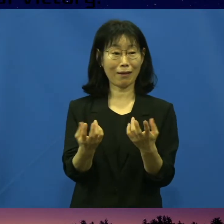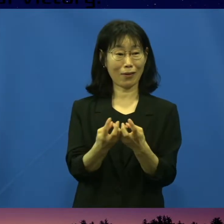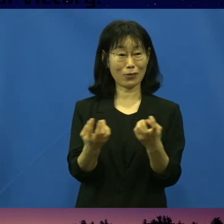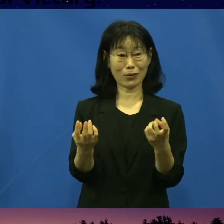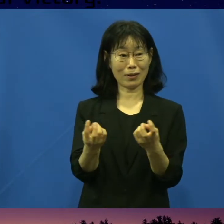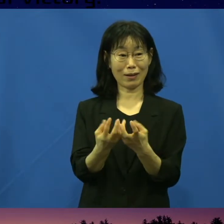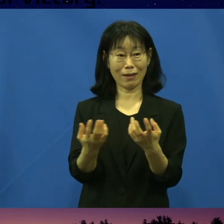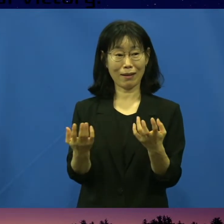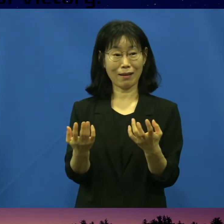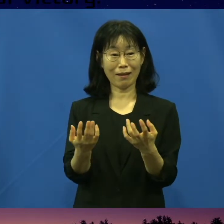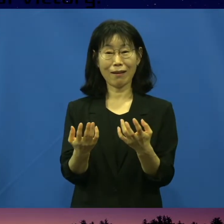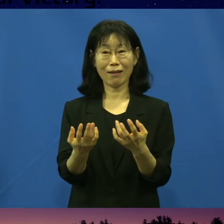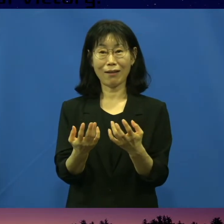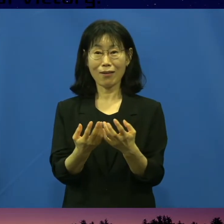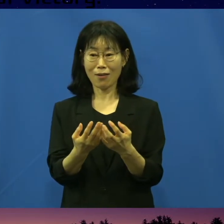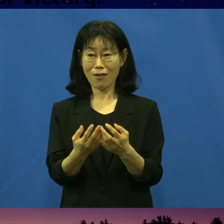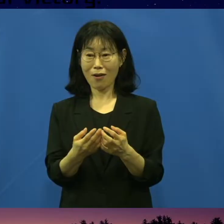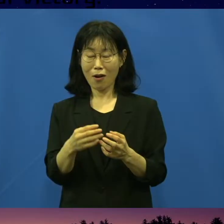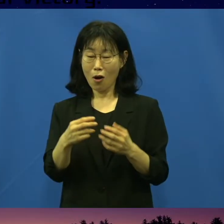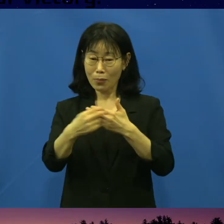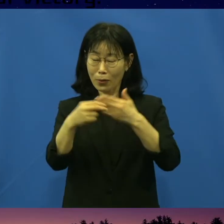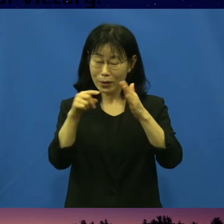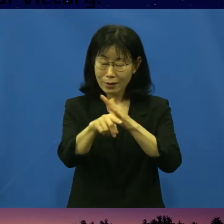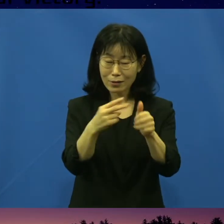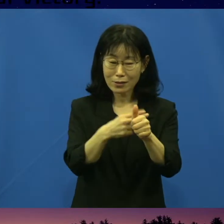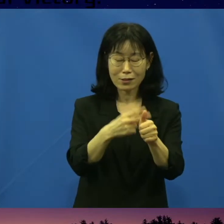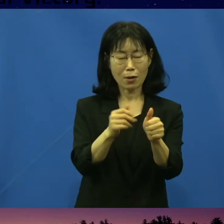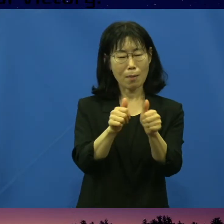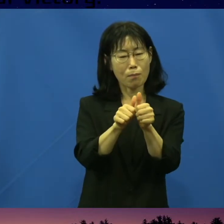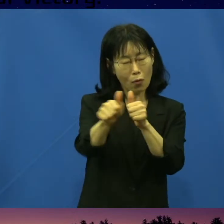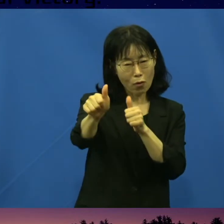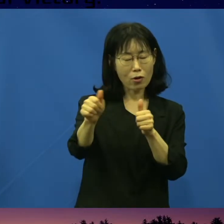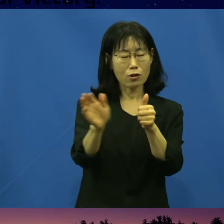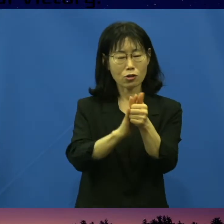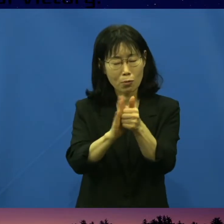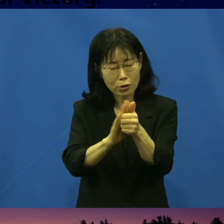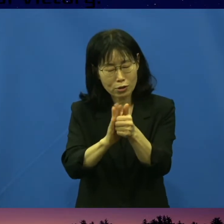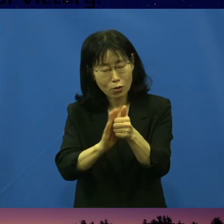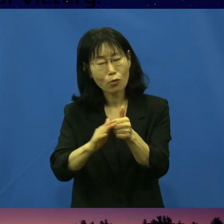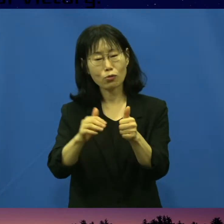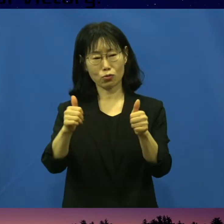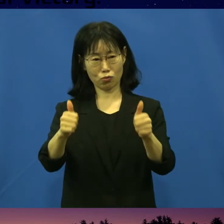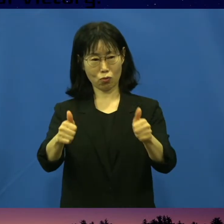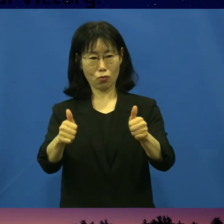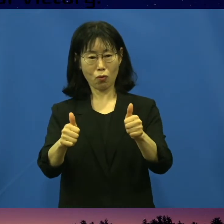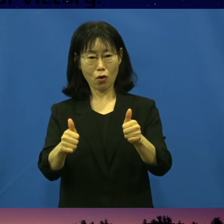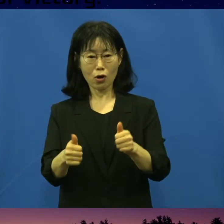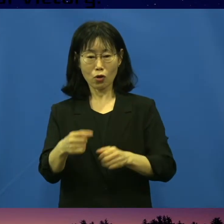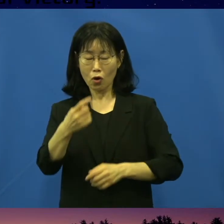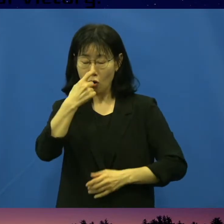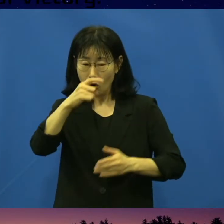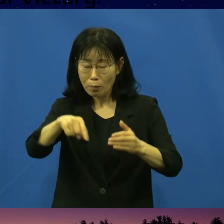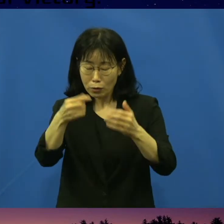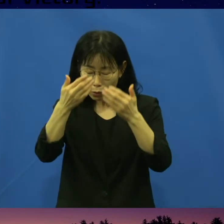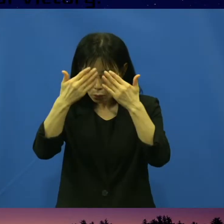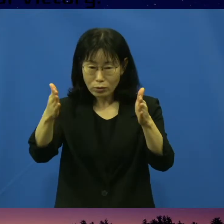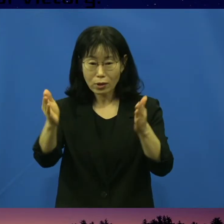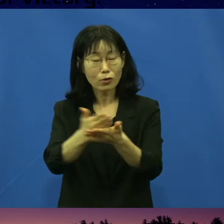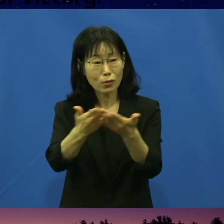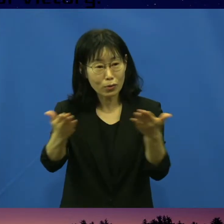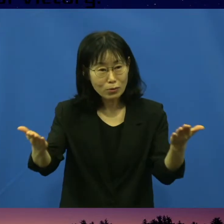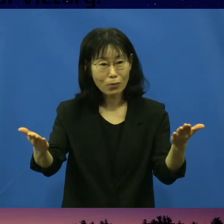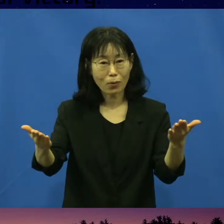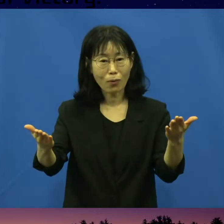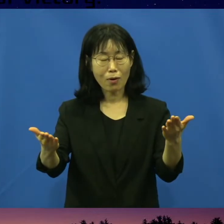호감도 있고 막 얼굴도 잘생기고 뭐 멋지시고 막 서비스도 좋고 친절하고 병원 로비에 커피도 맛있고 막 근데